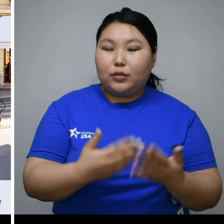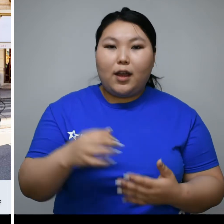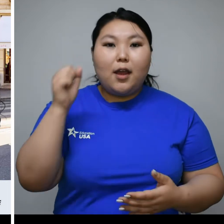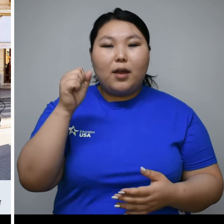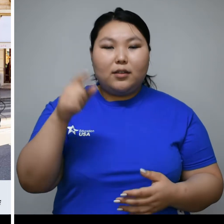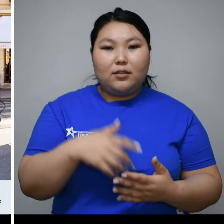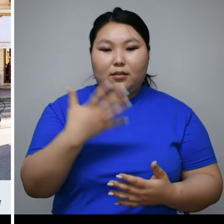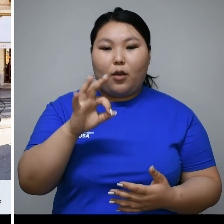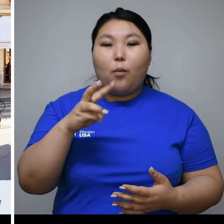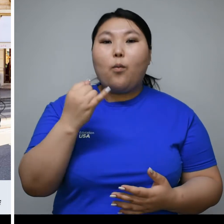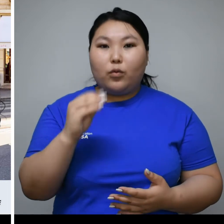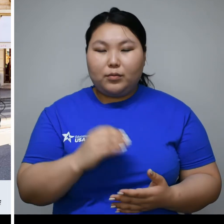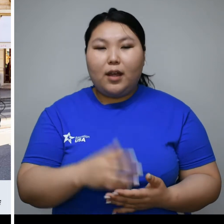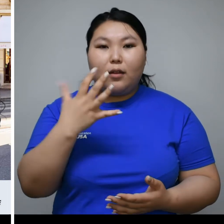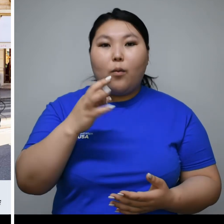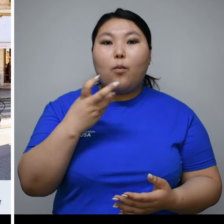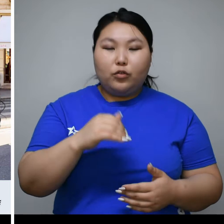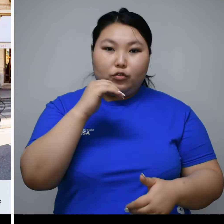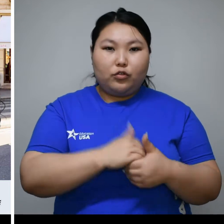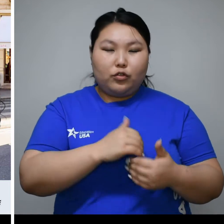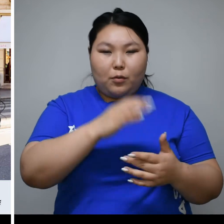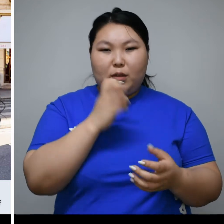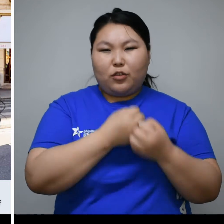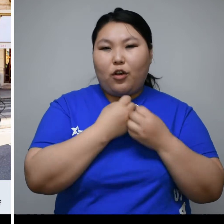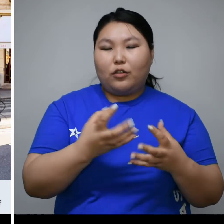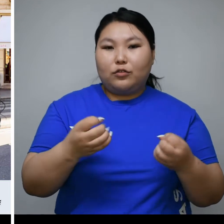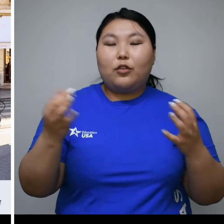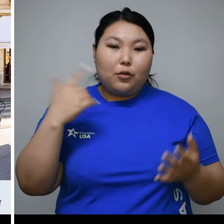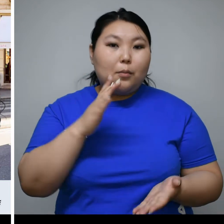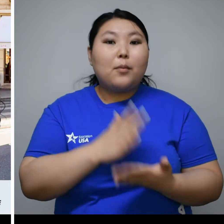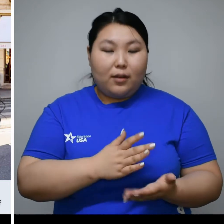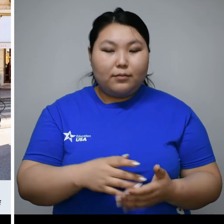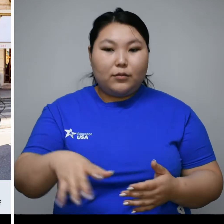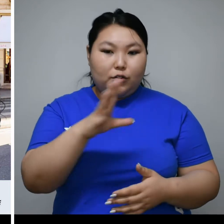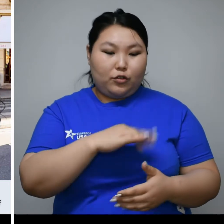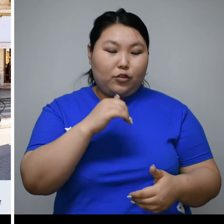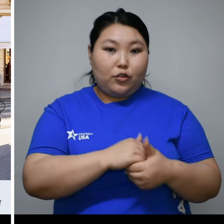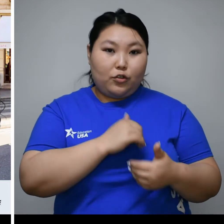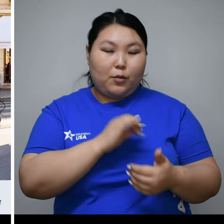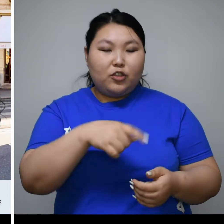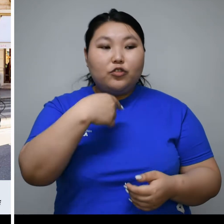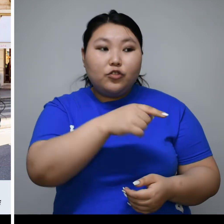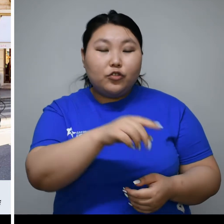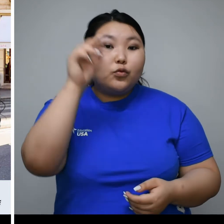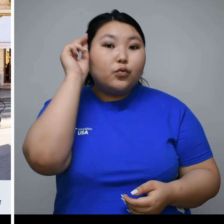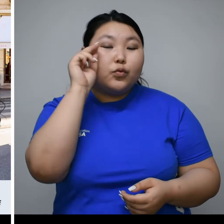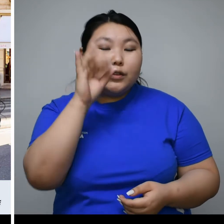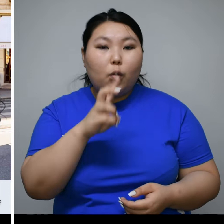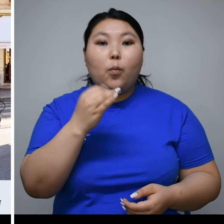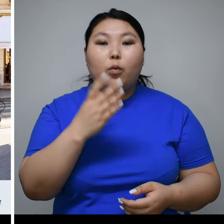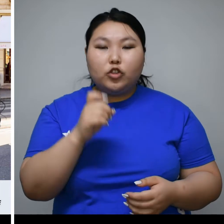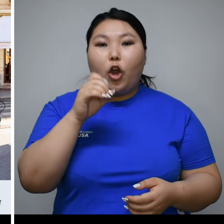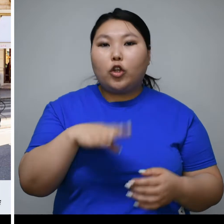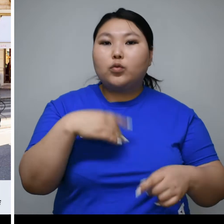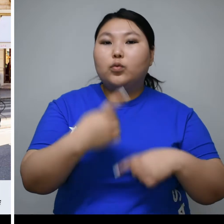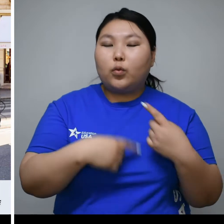өгвөл Америк шиг нэг 50 мужтай 50 муж дотроо маш олон хотууд байгаа. Тэгэхээр тэр дундаас нас чиний сурсан муж